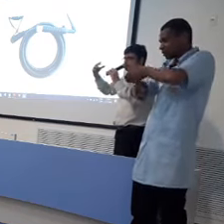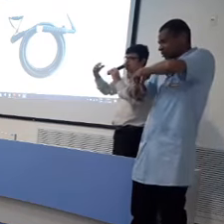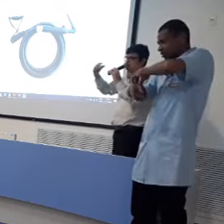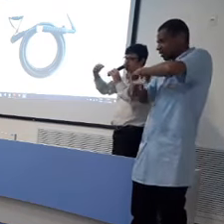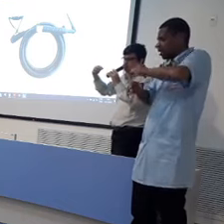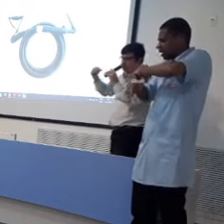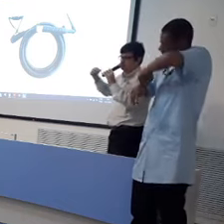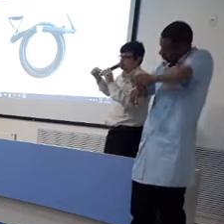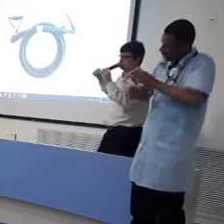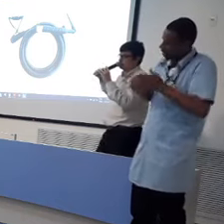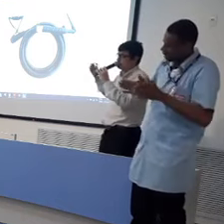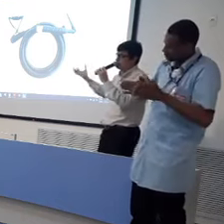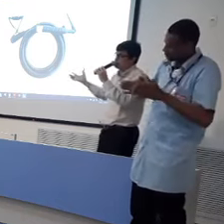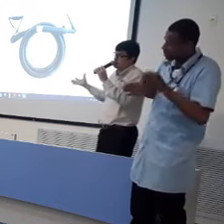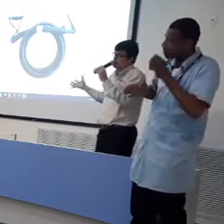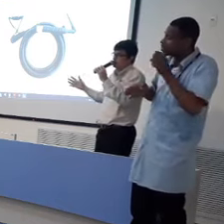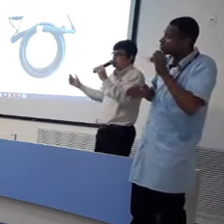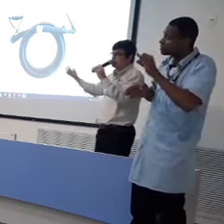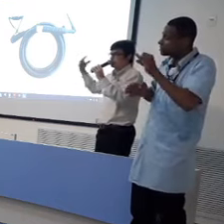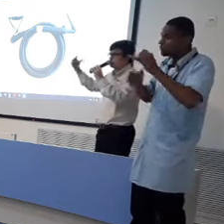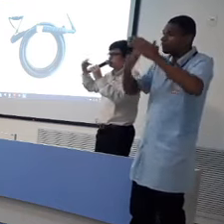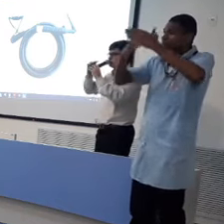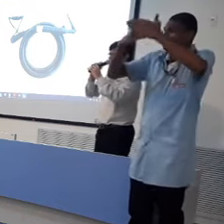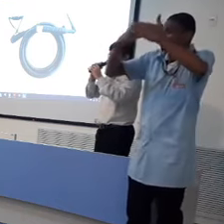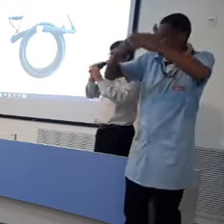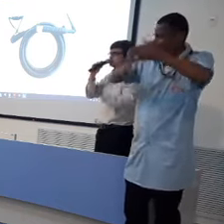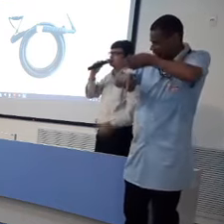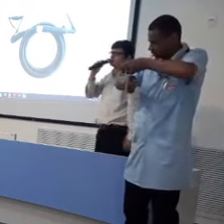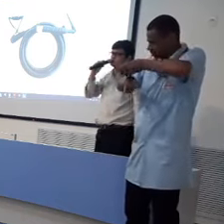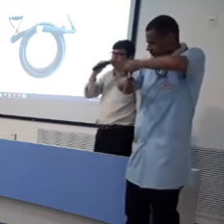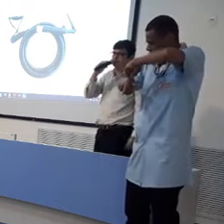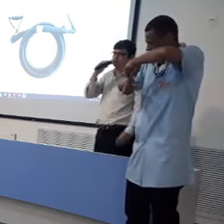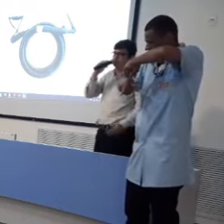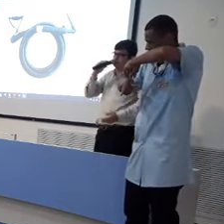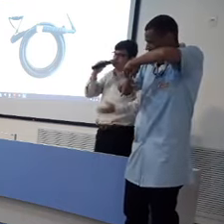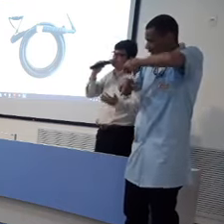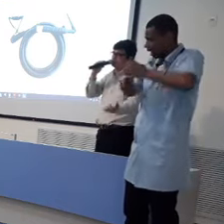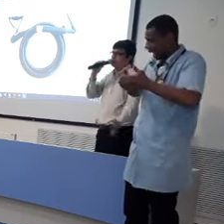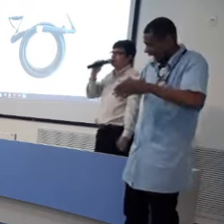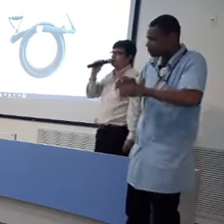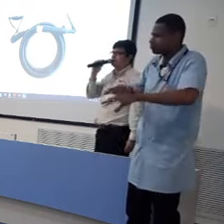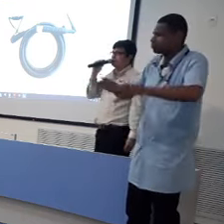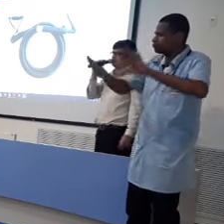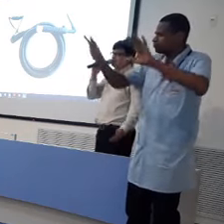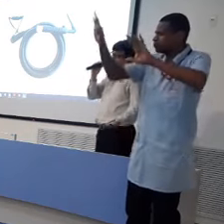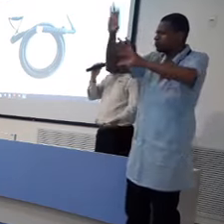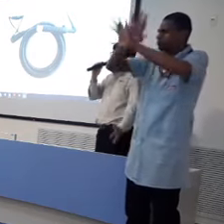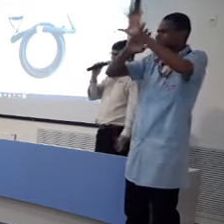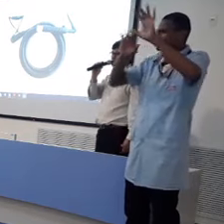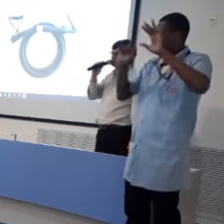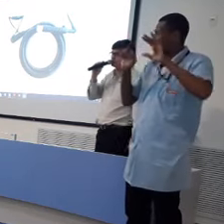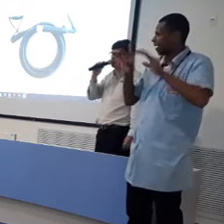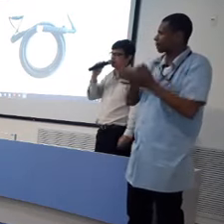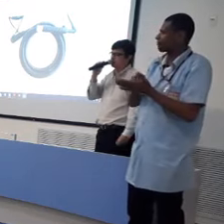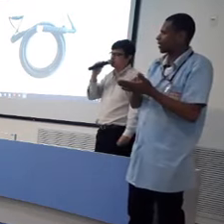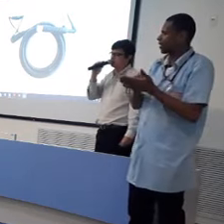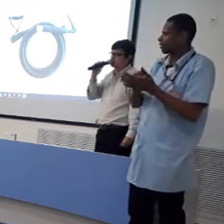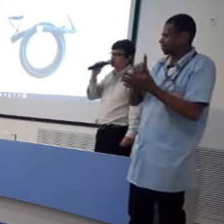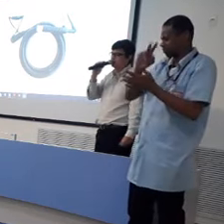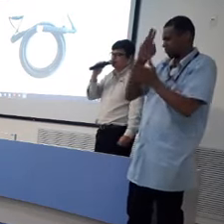deve trabalhar com ela, porque pode ser cheio de gás no lugar, você chega a Normalmente o pessoal faz